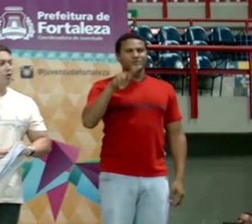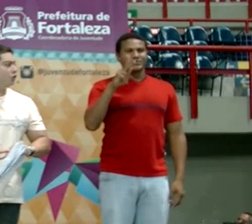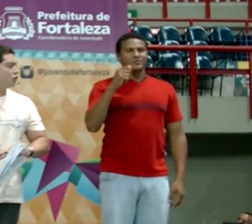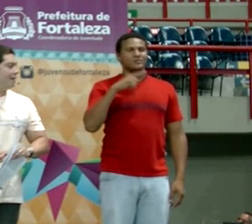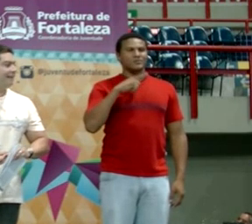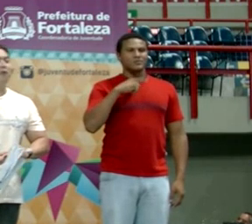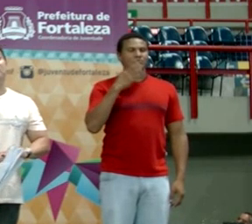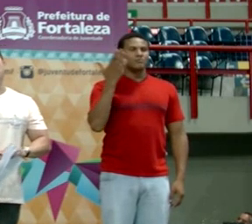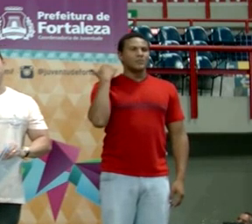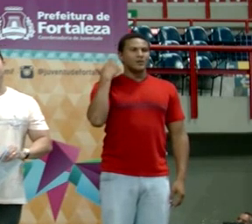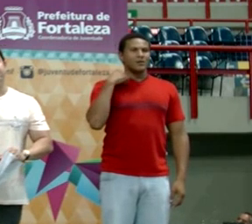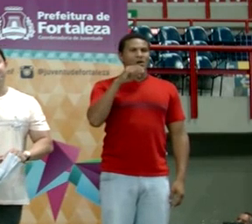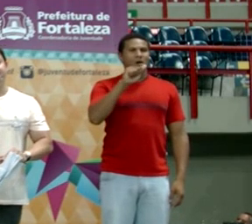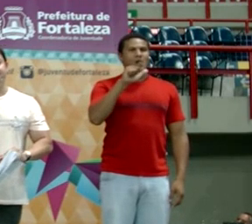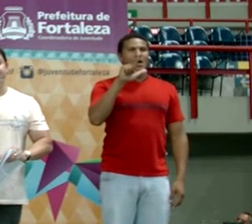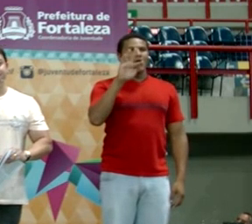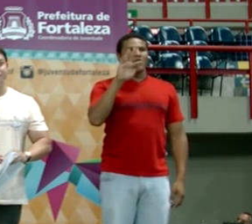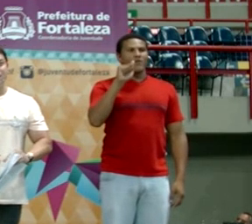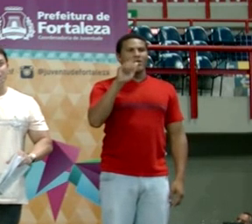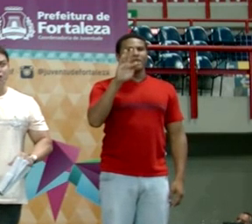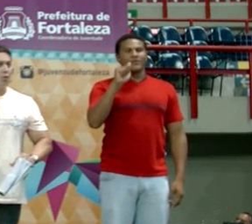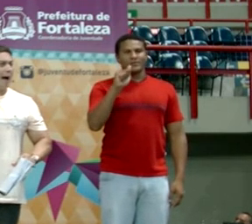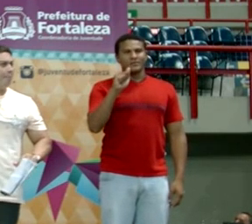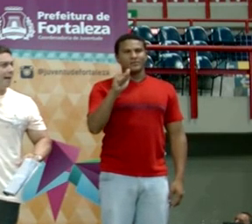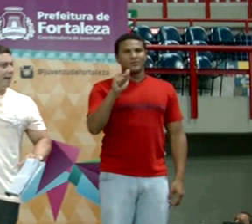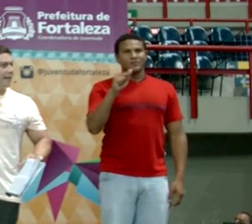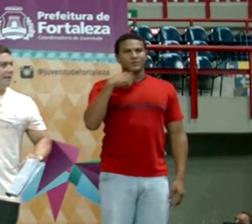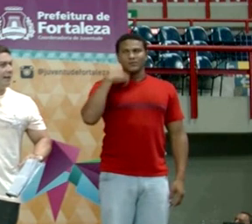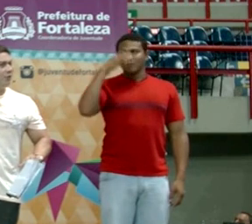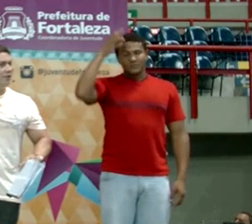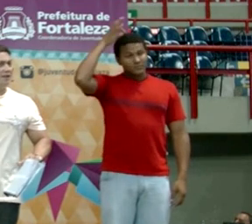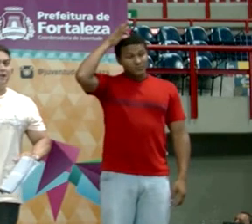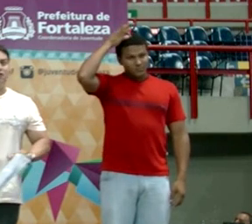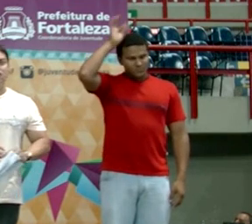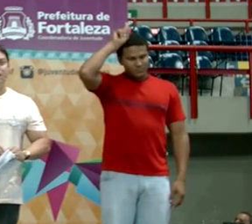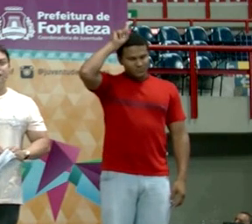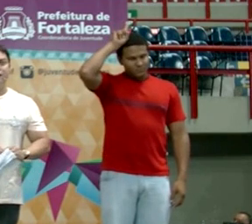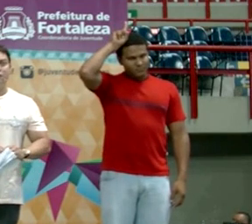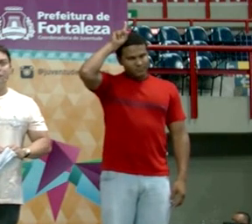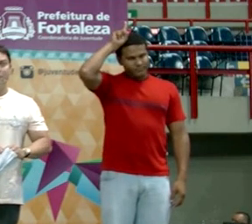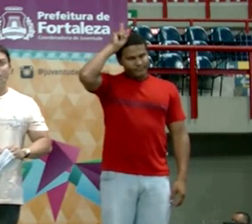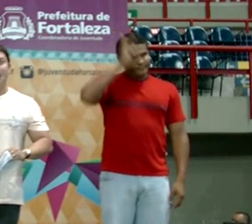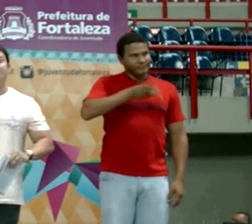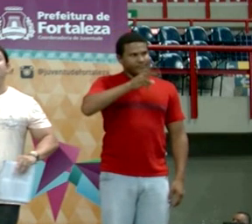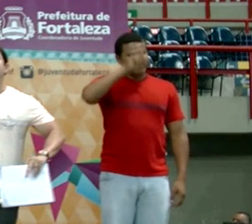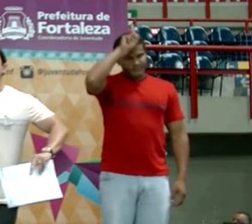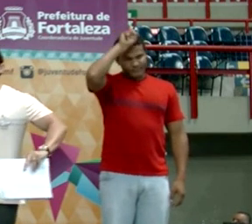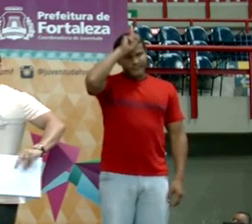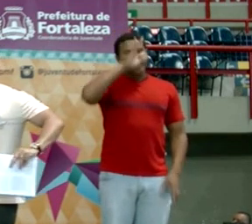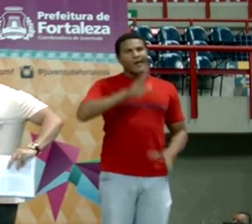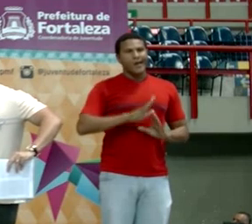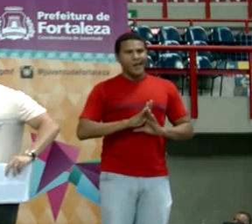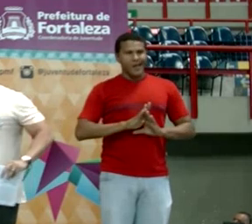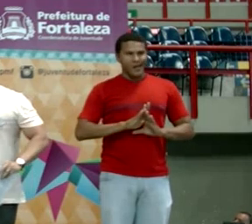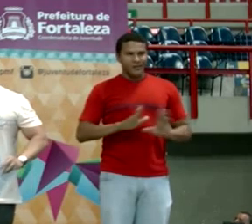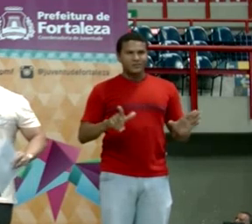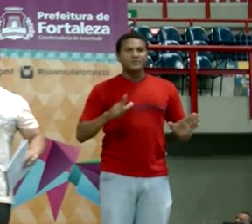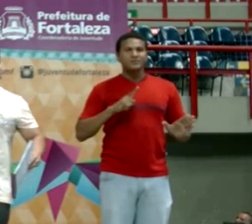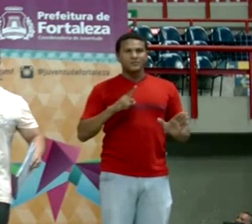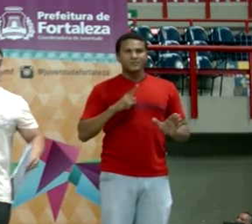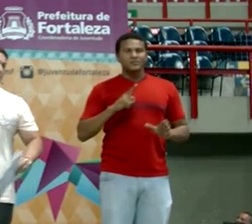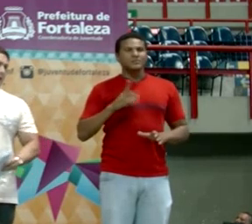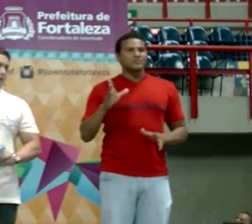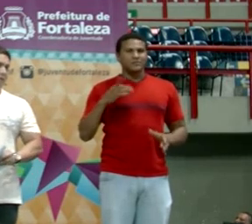Aí tinha um menino chamado Alfafa, que o cabelo aqui dele não descia de jeito nenhum. Por meu cabelo ele tem um princípio